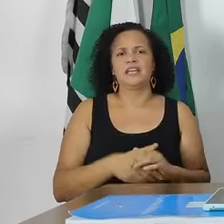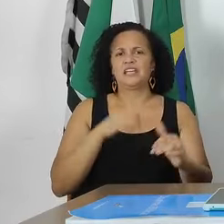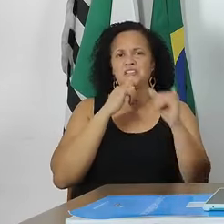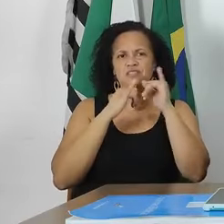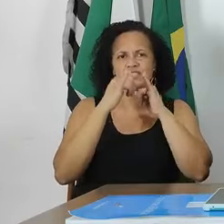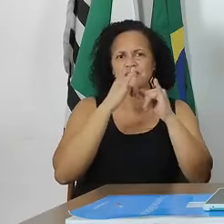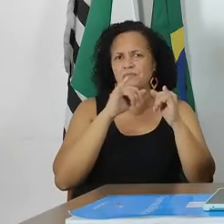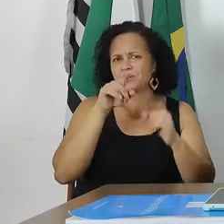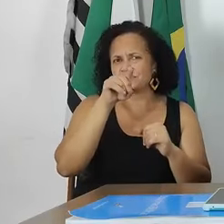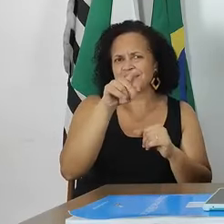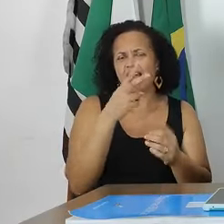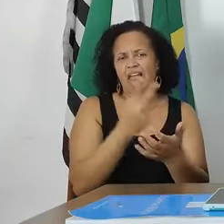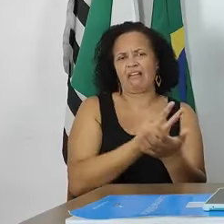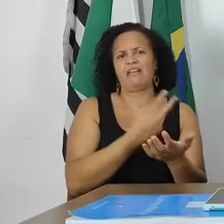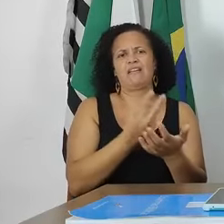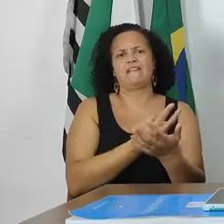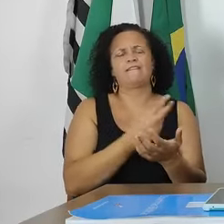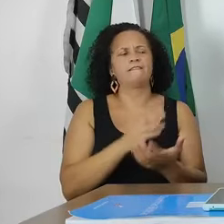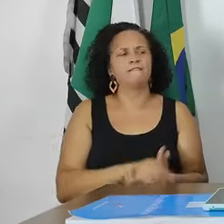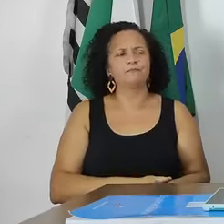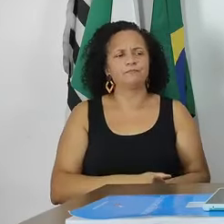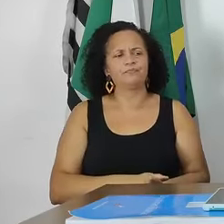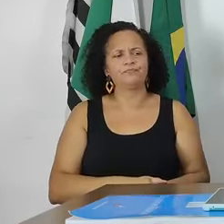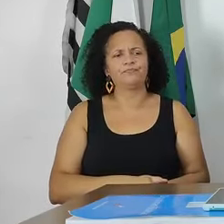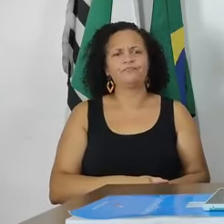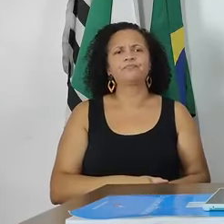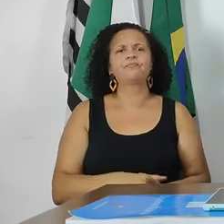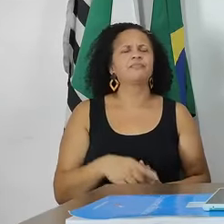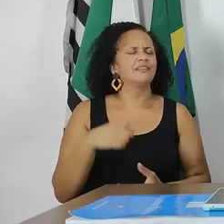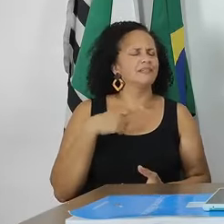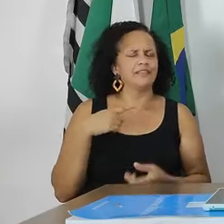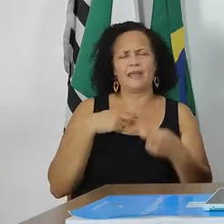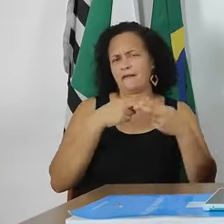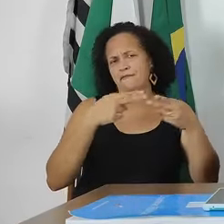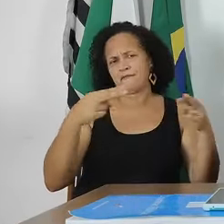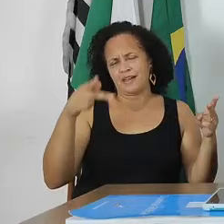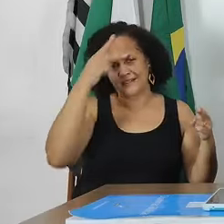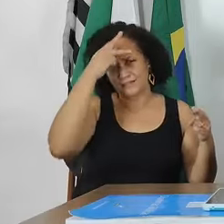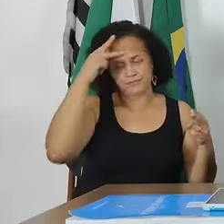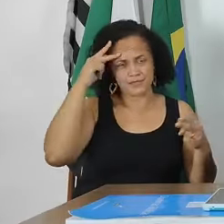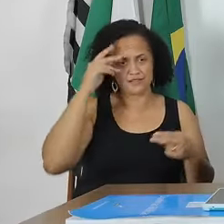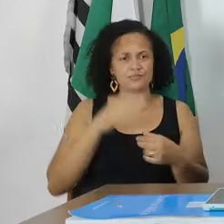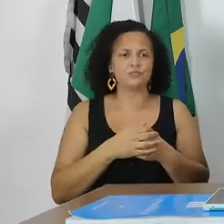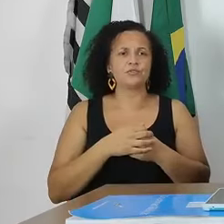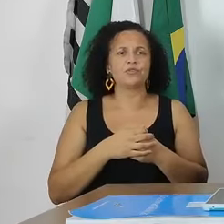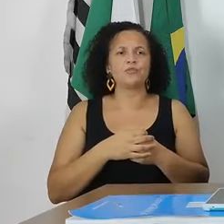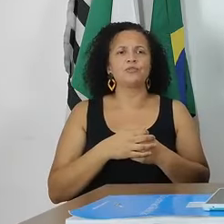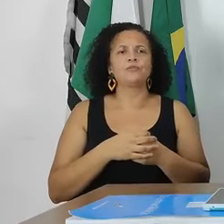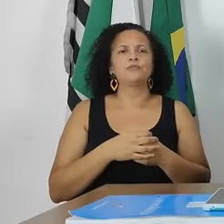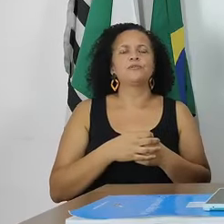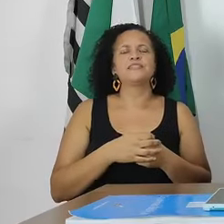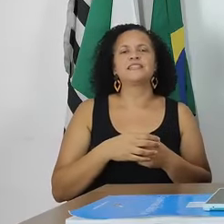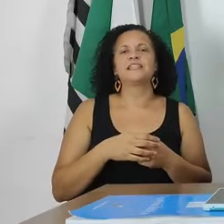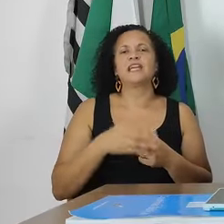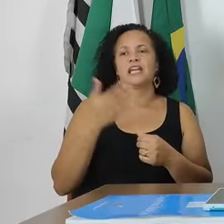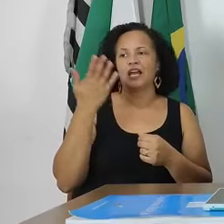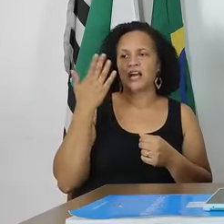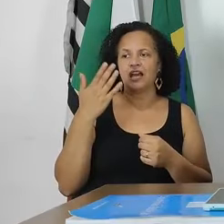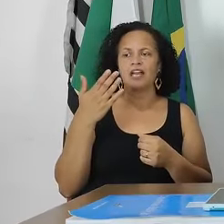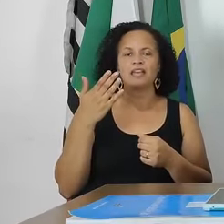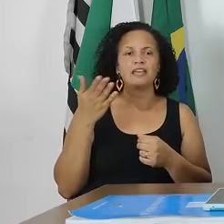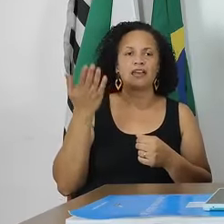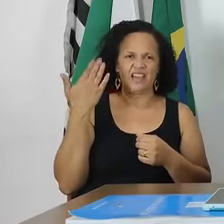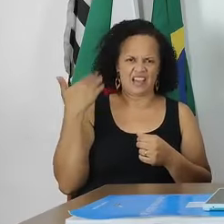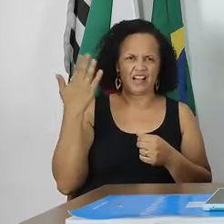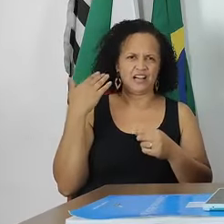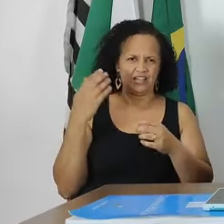vendo muitas pessoas que se diziam ser cristão, contando tantas heresias, né? Com as